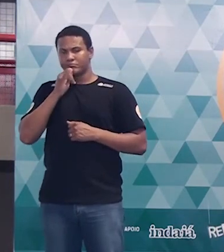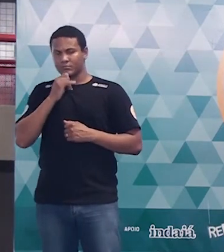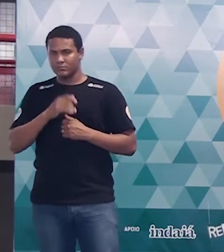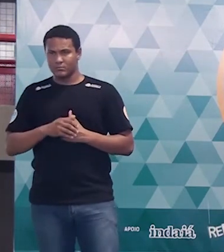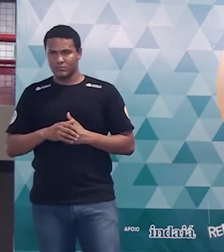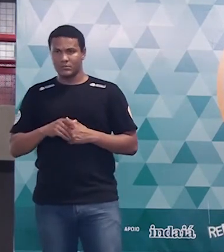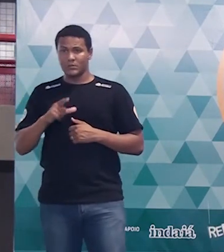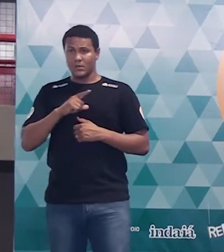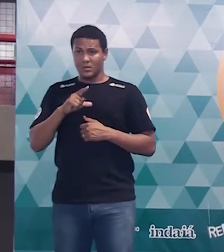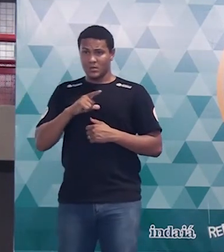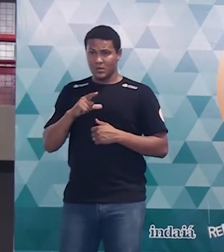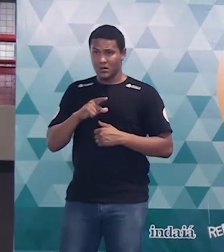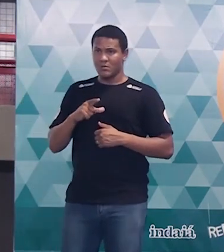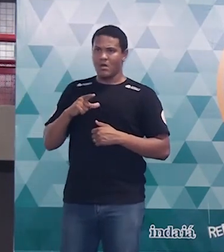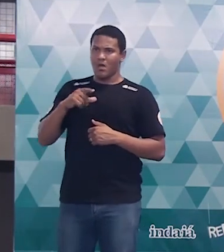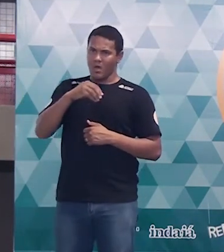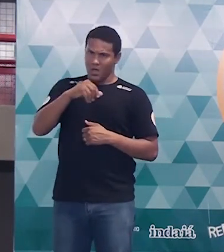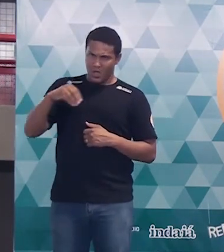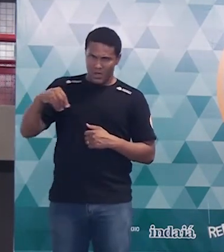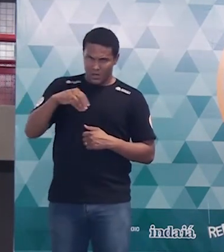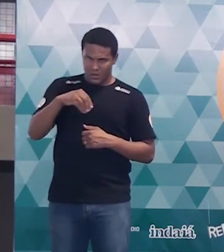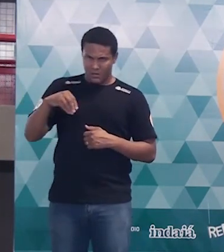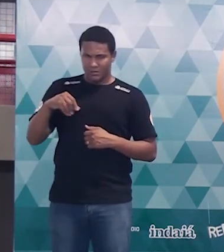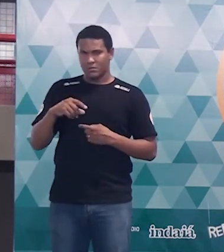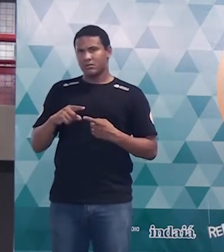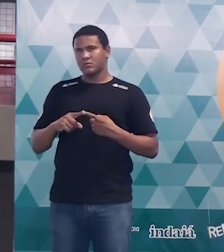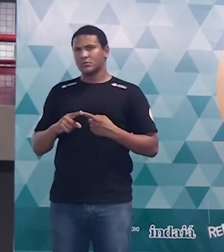quantidades de areia,